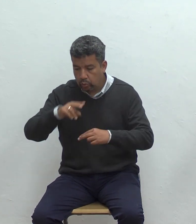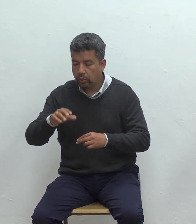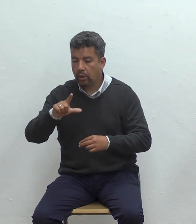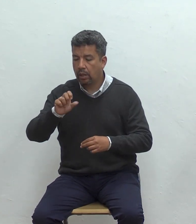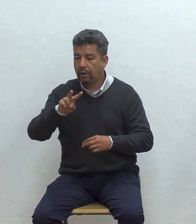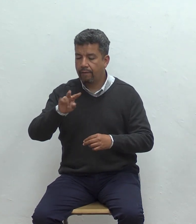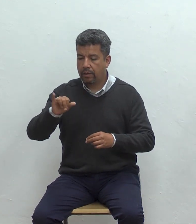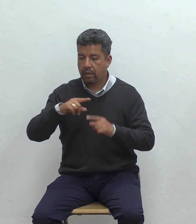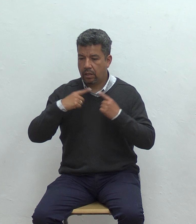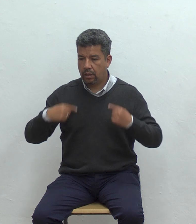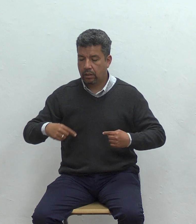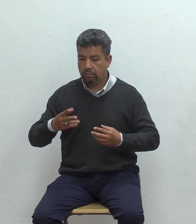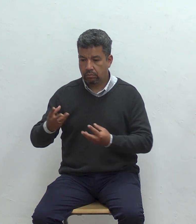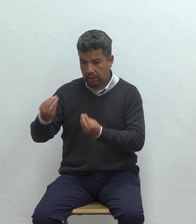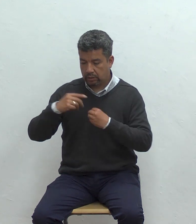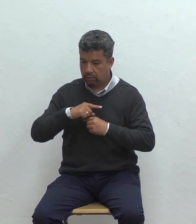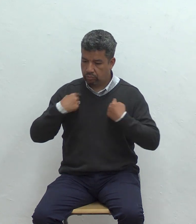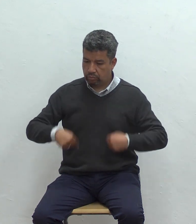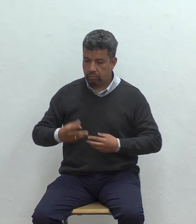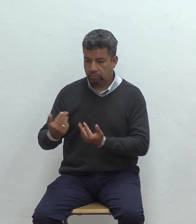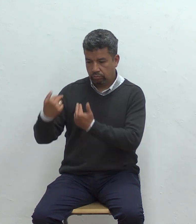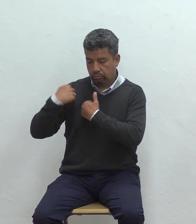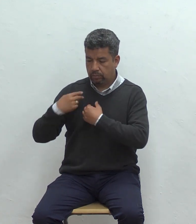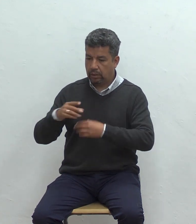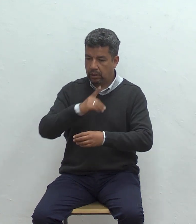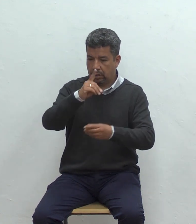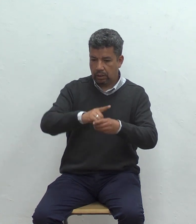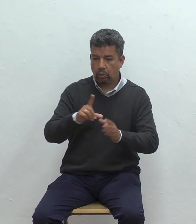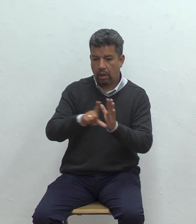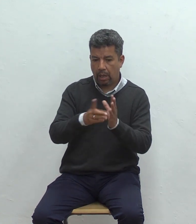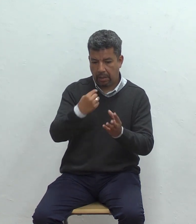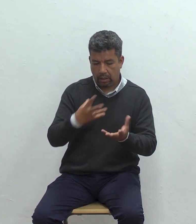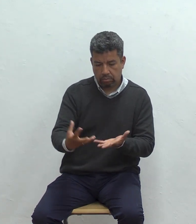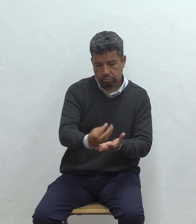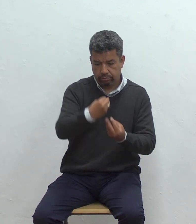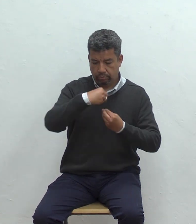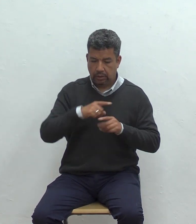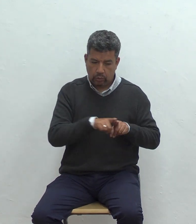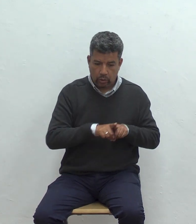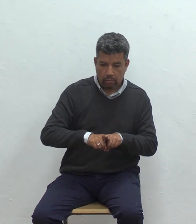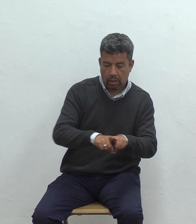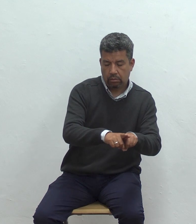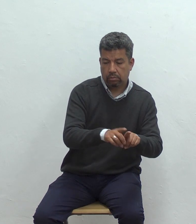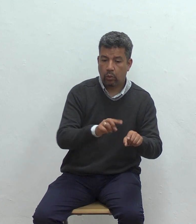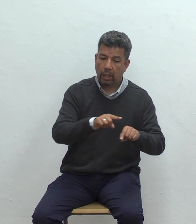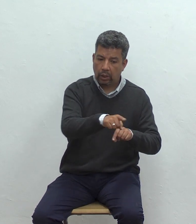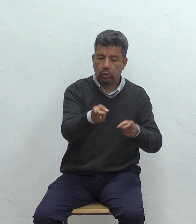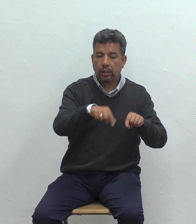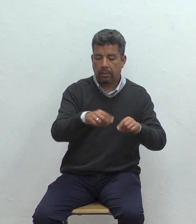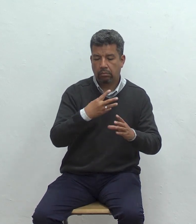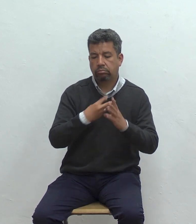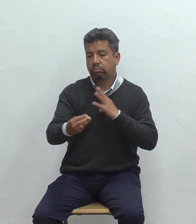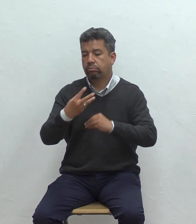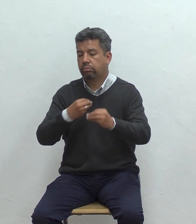el sacerdocio tienen mandamiento de tomar del pueblo los diezmos según la ley, es decir, de sus hermanos, aunque estos también hayan